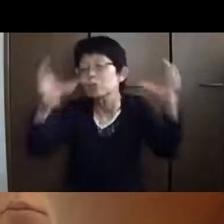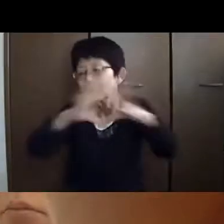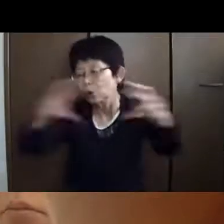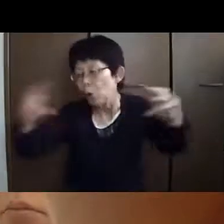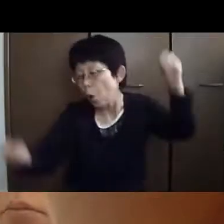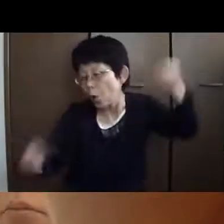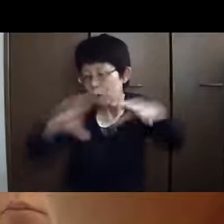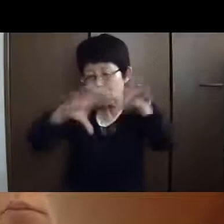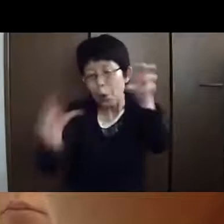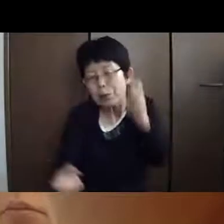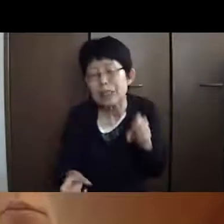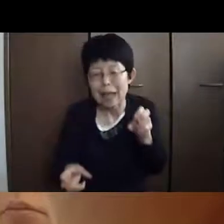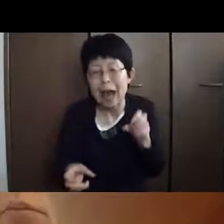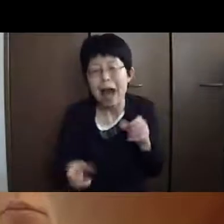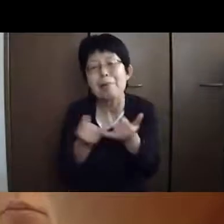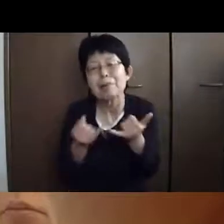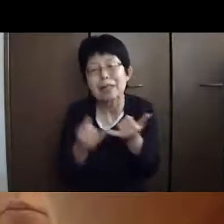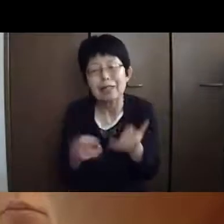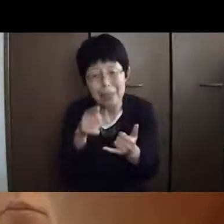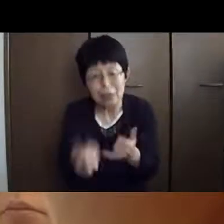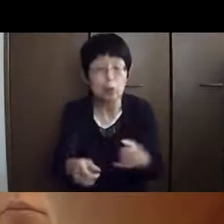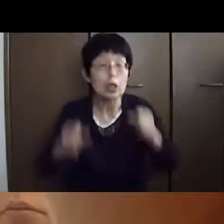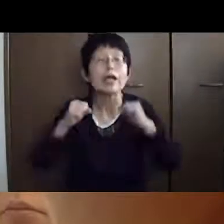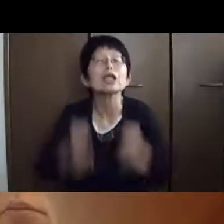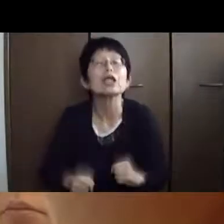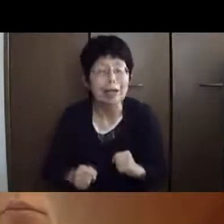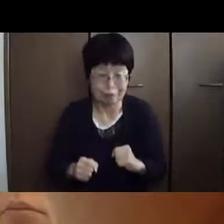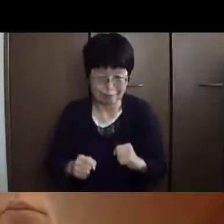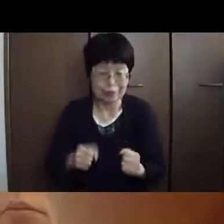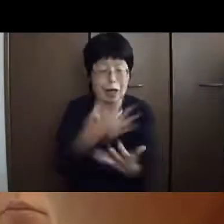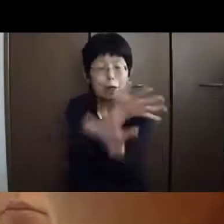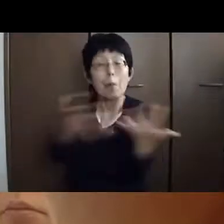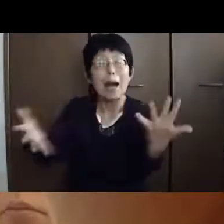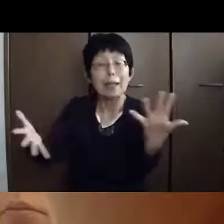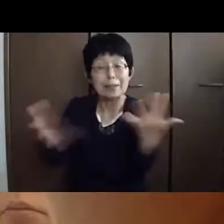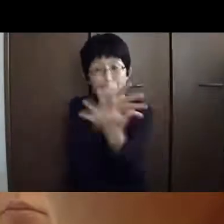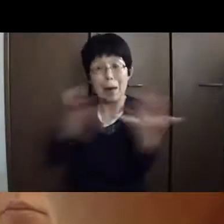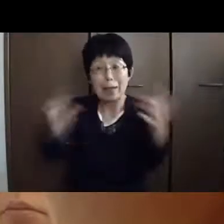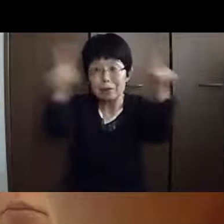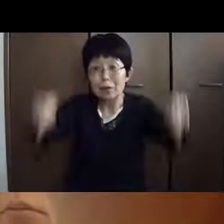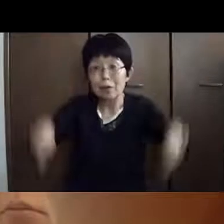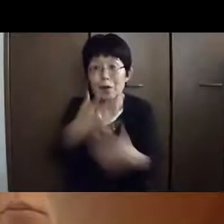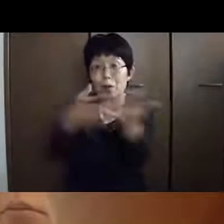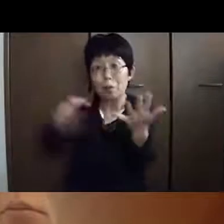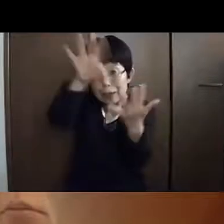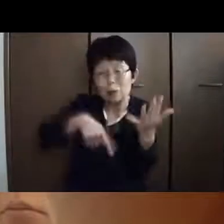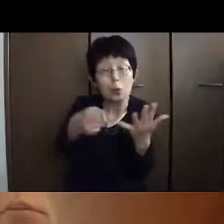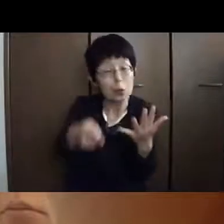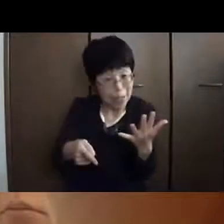ろう。そして生きてるじゃないですか、碁盤の上で。 うん、 ね。なんか、